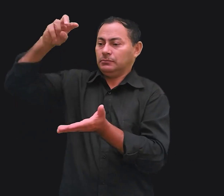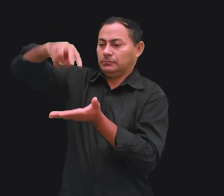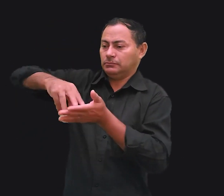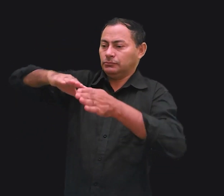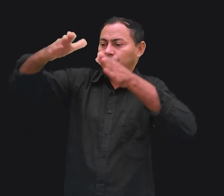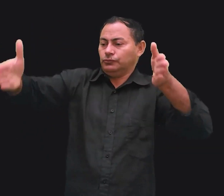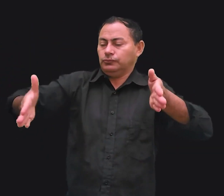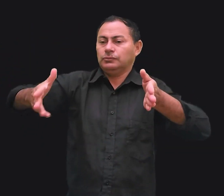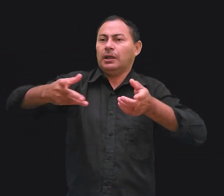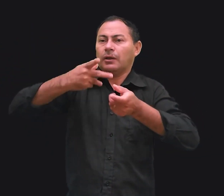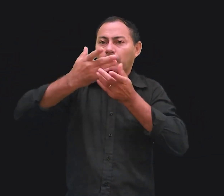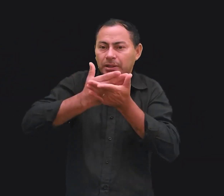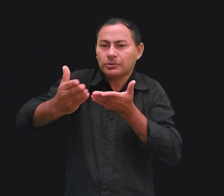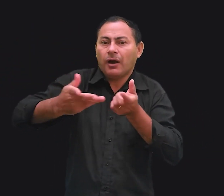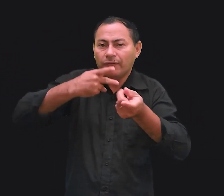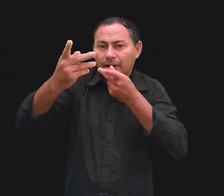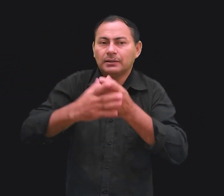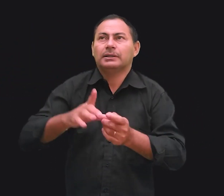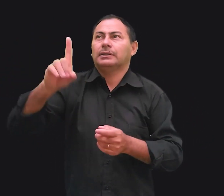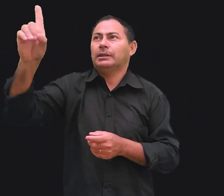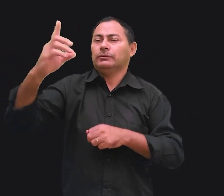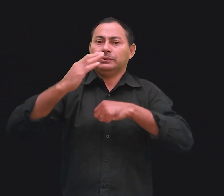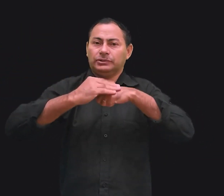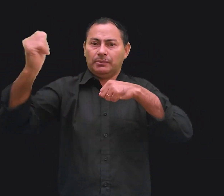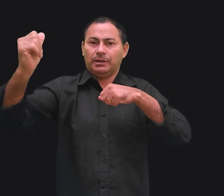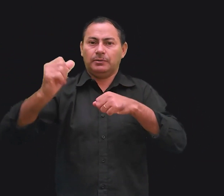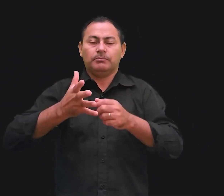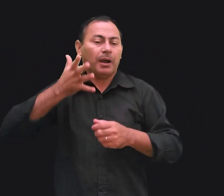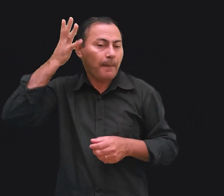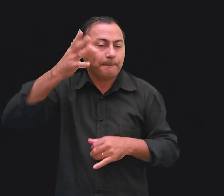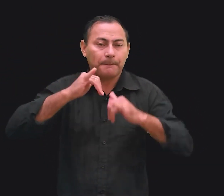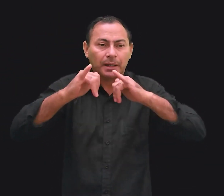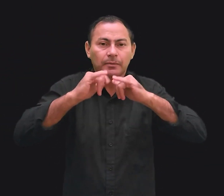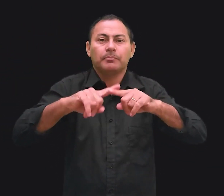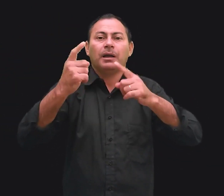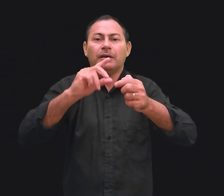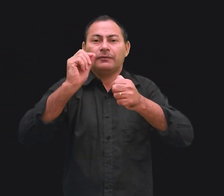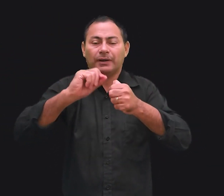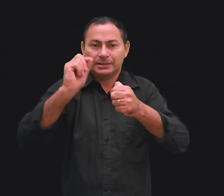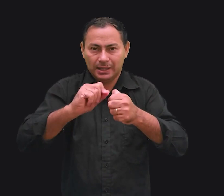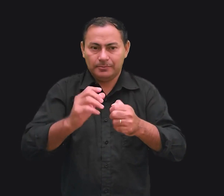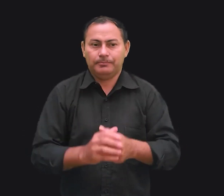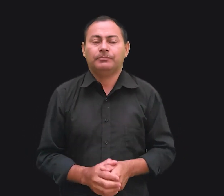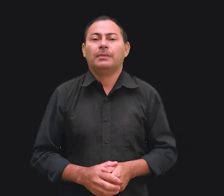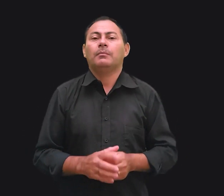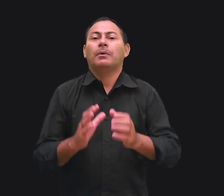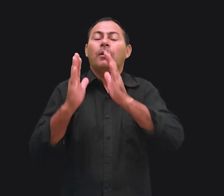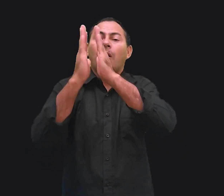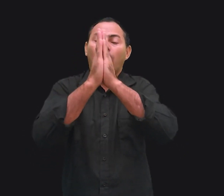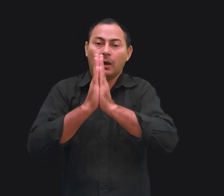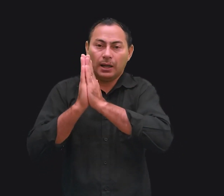ele subiu ao púlpito, ele disse, Deus não me chamou para pregar, mas para fazer. Vamos